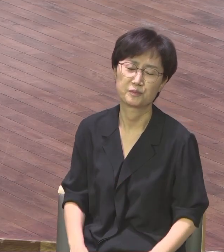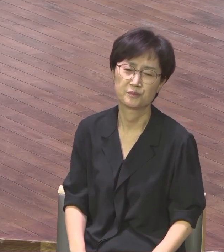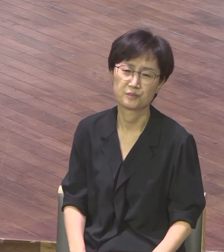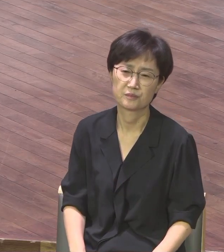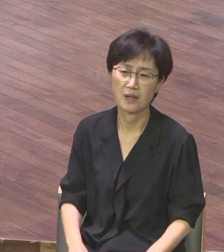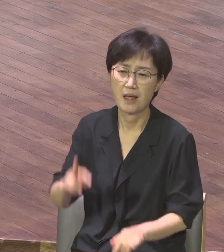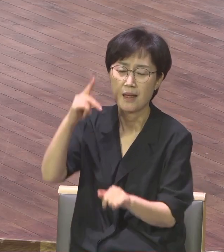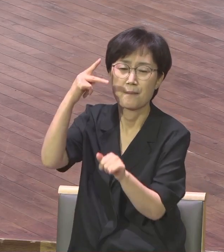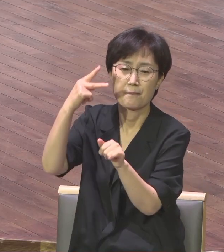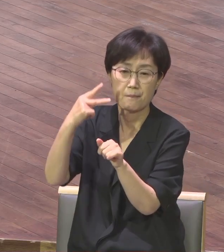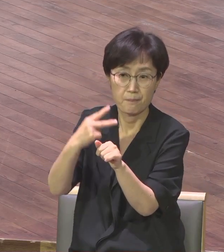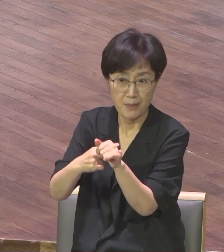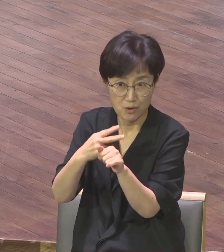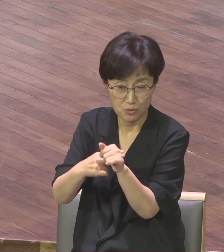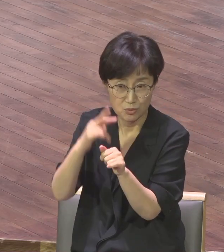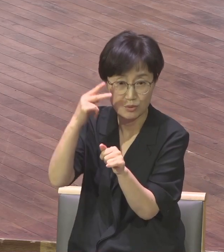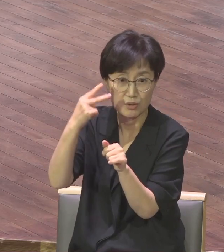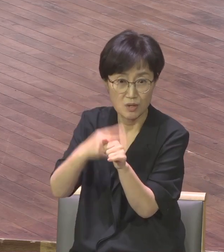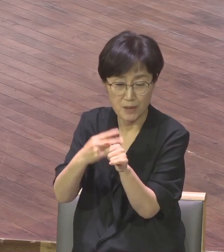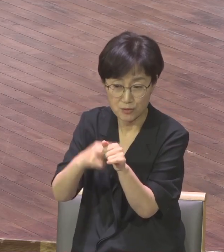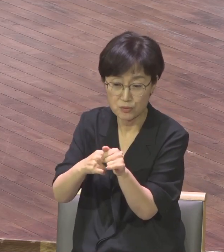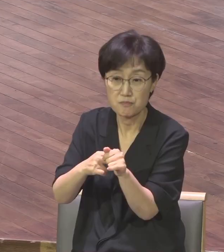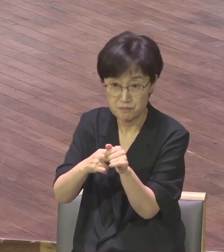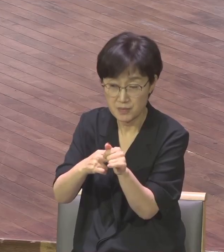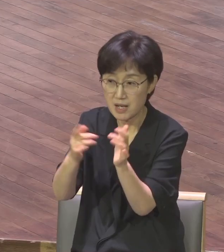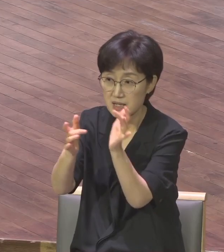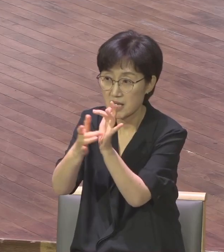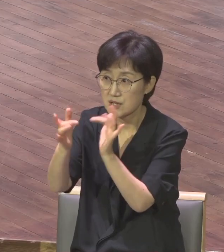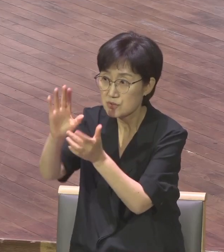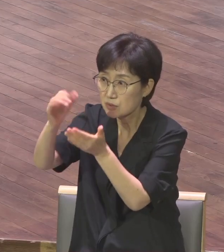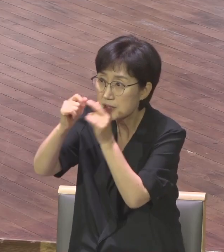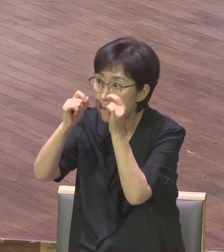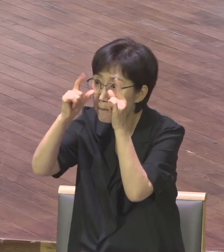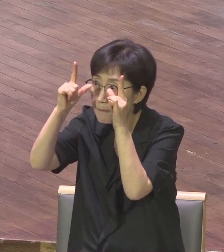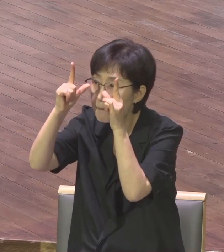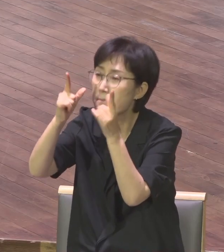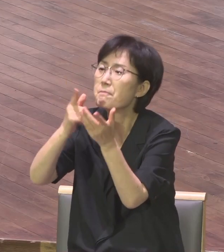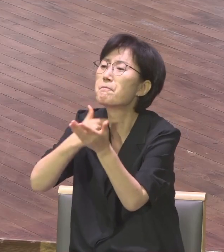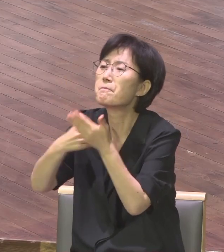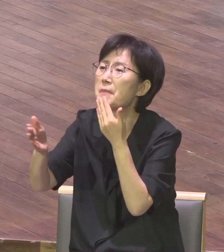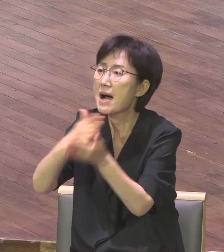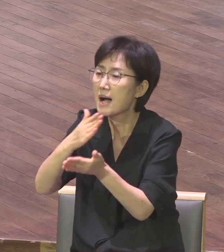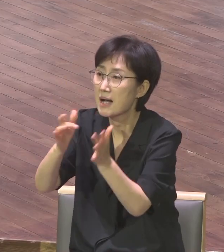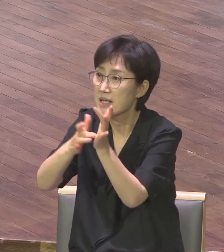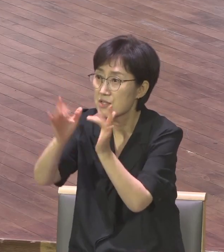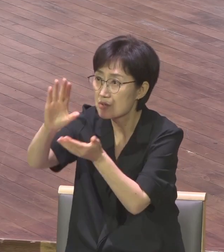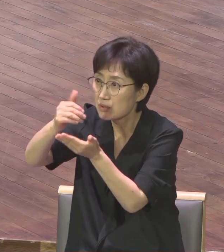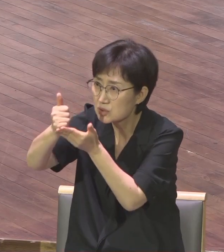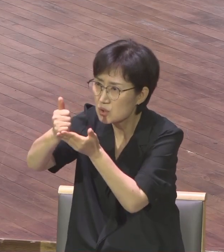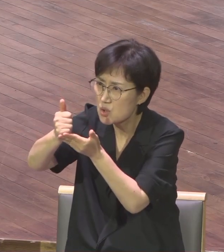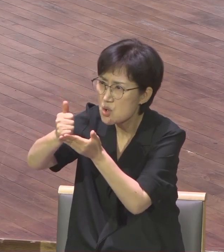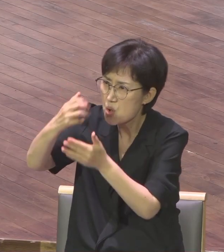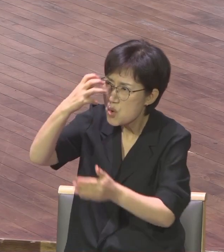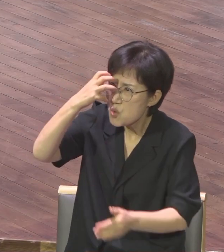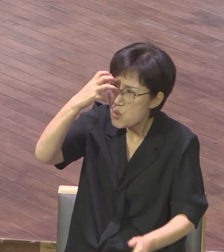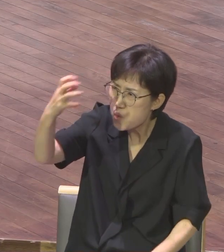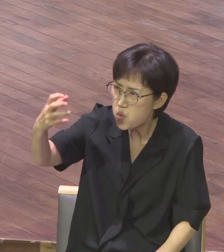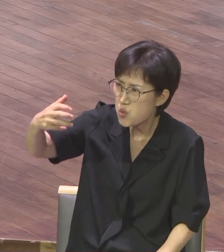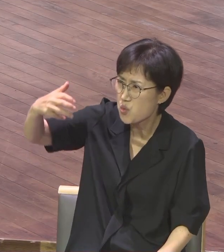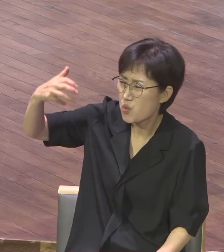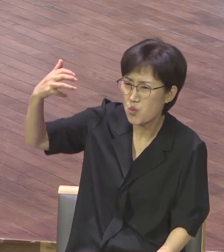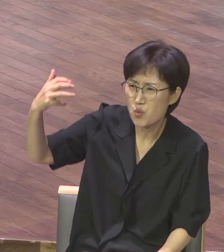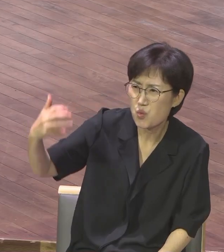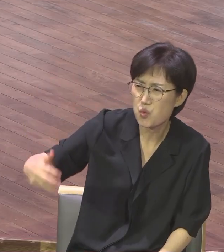바울이 체험한 그 예수님이 그리스도인 사실, 그 높이와 길이와 넓이와